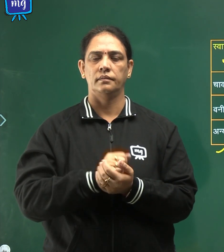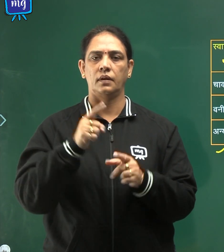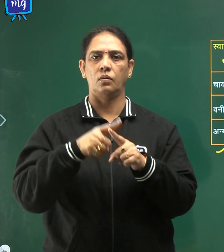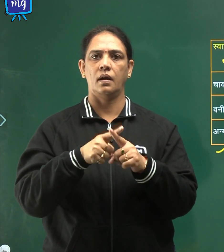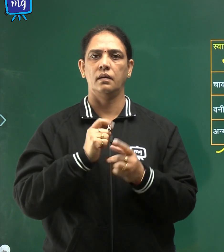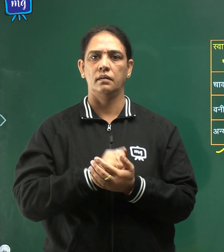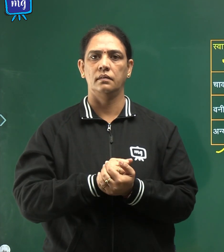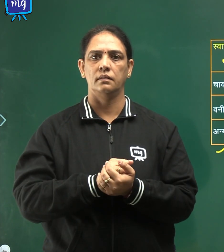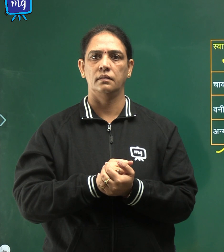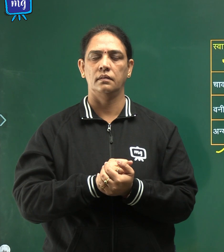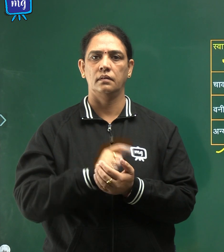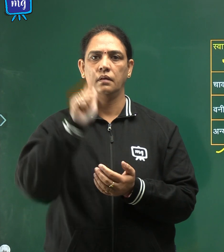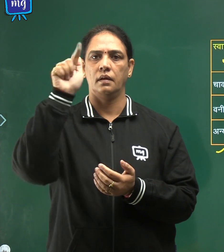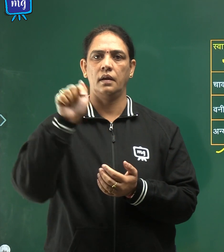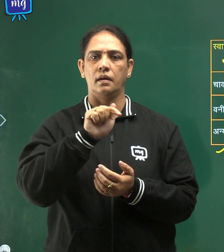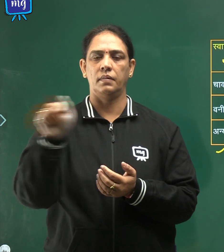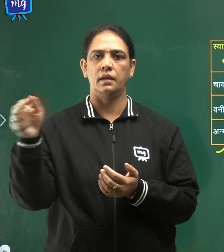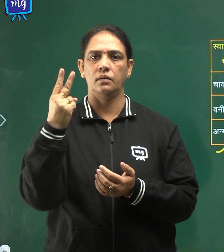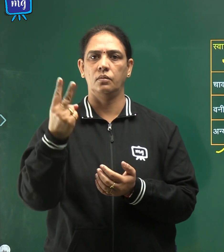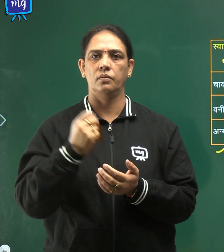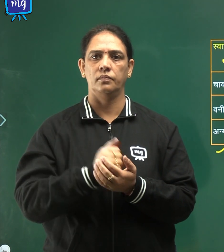गुणा 1/2